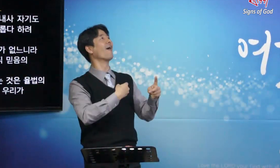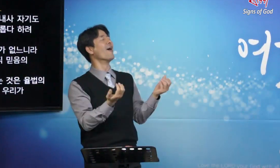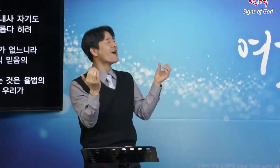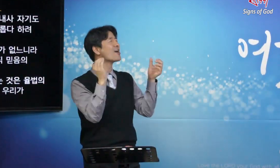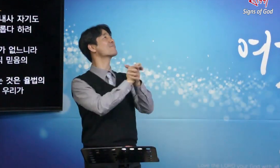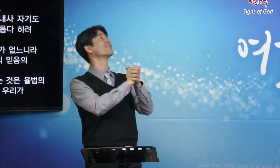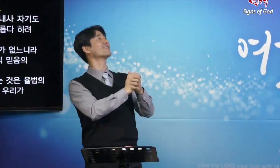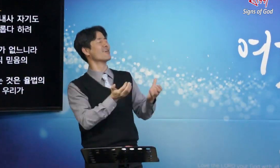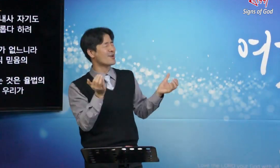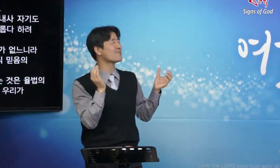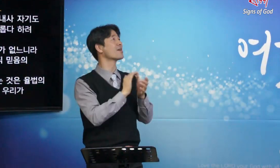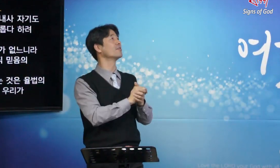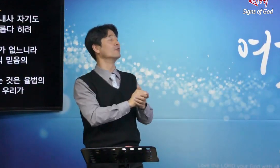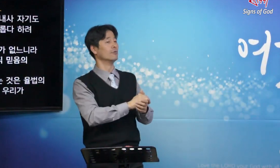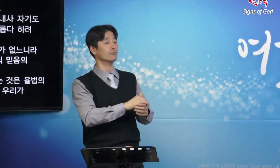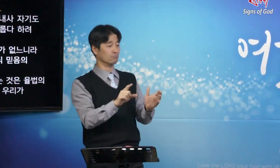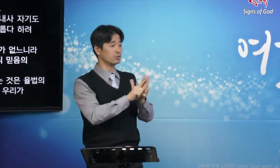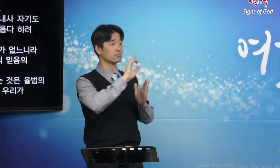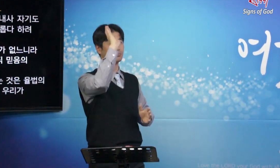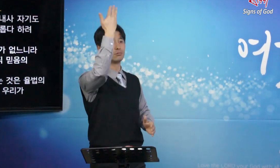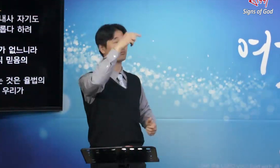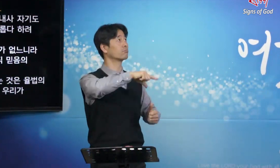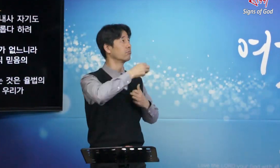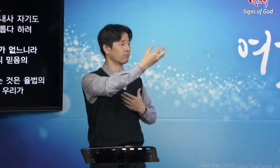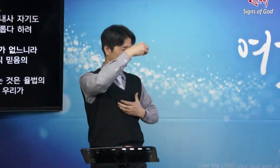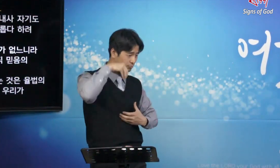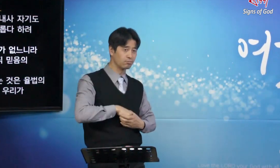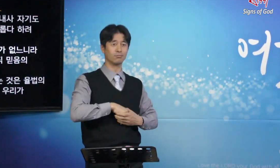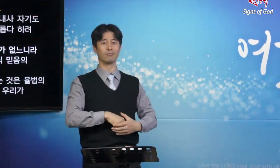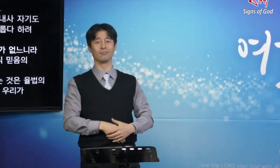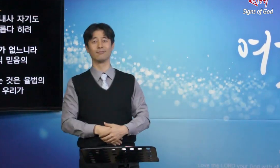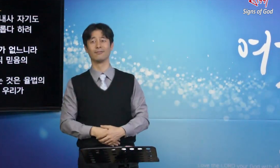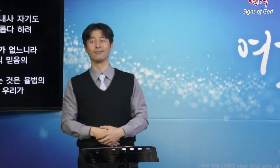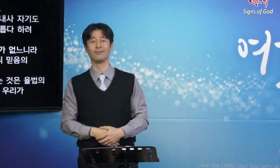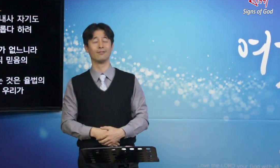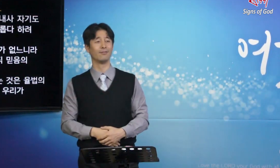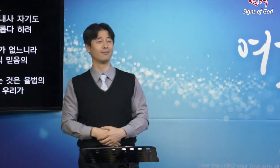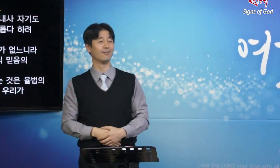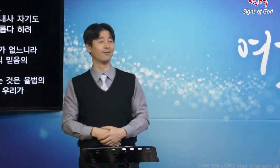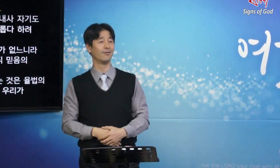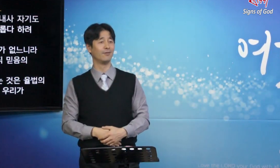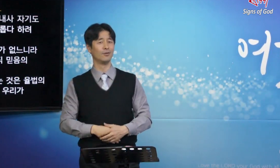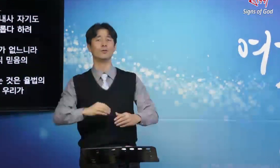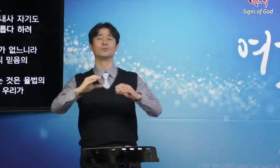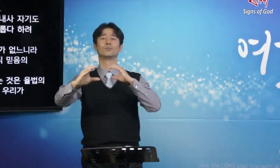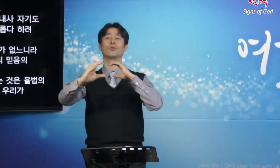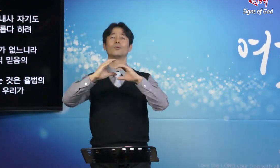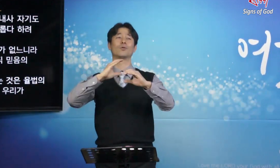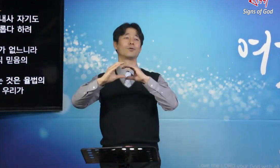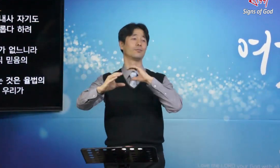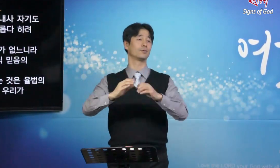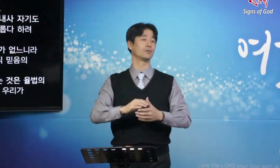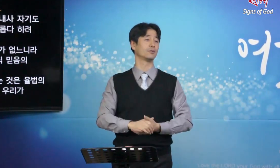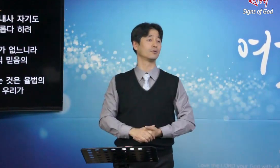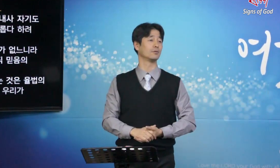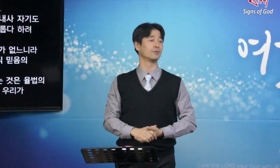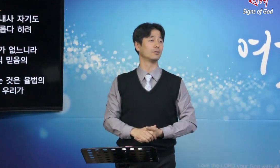이해하고 아멘으로 화답하고 있습니다. 그들은 또 믿고 주님을 구주로 영접했습니다.